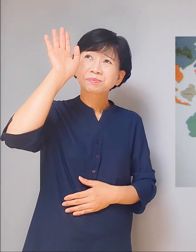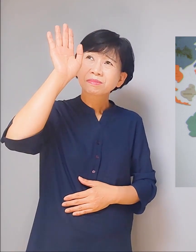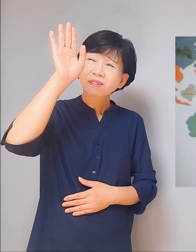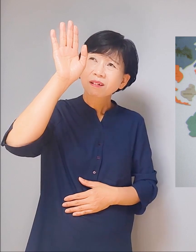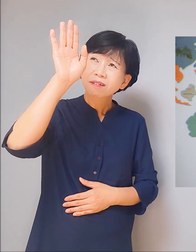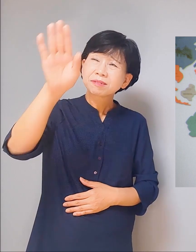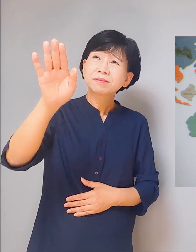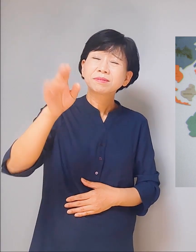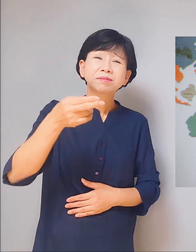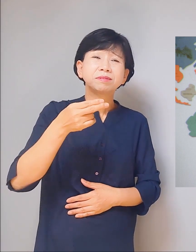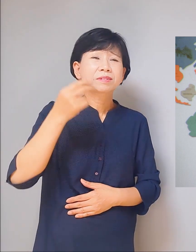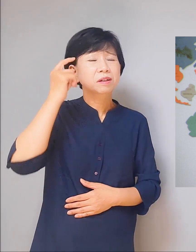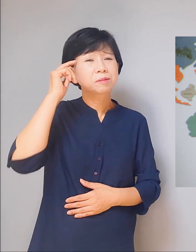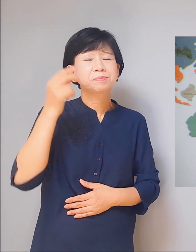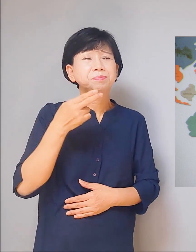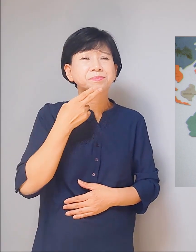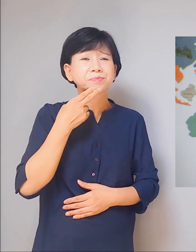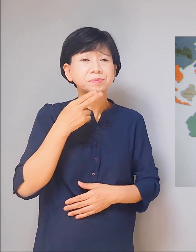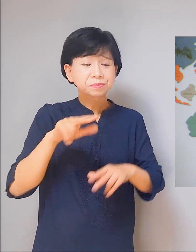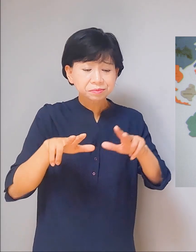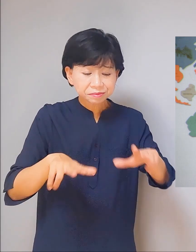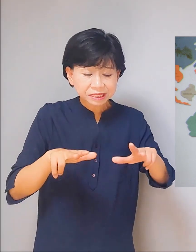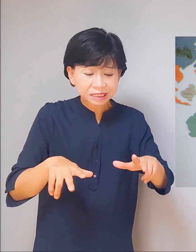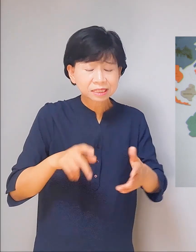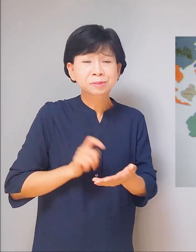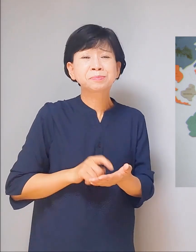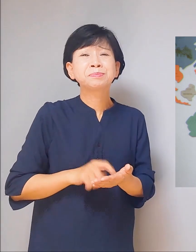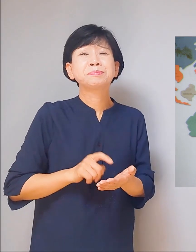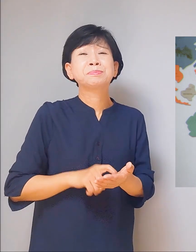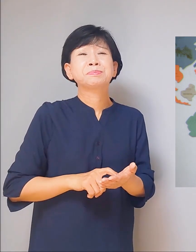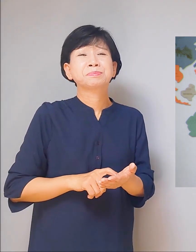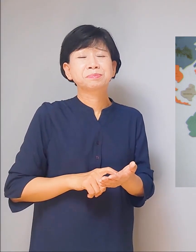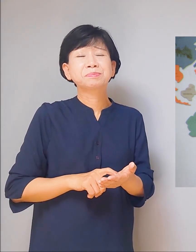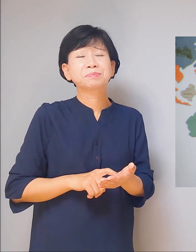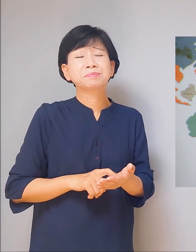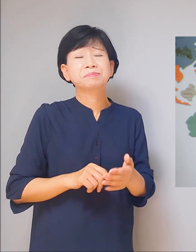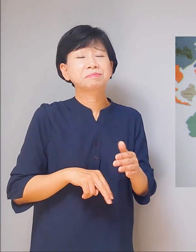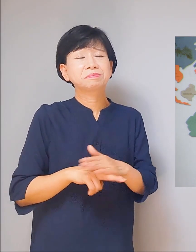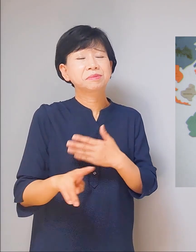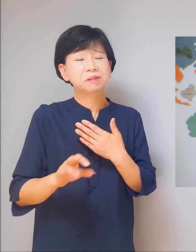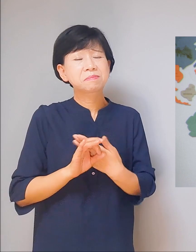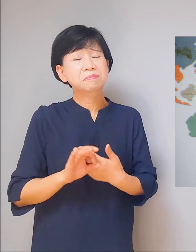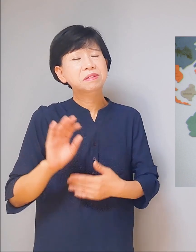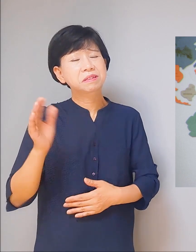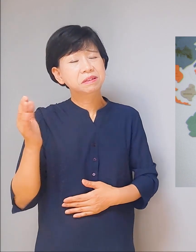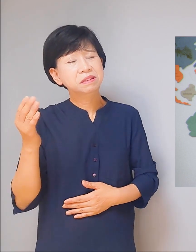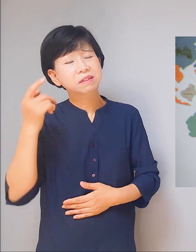생각할 겨를이 없습니다. 현재 있는 그 자리만 그저 떠나면 되겠지 하고